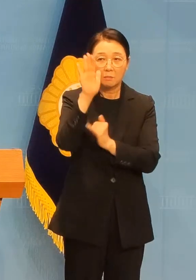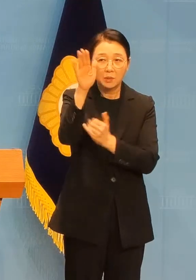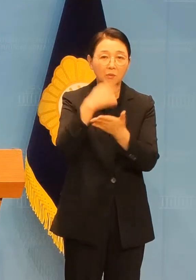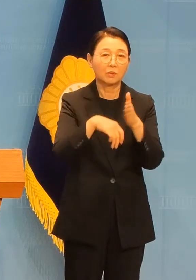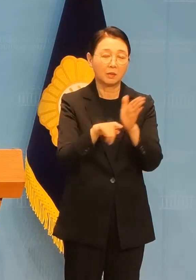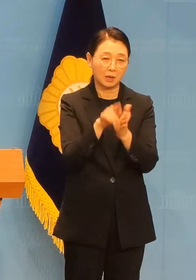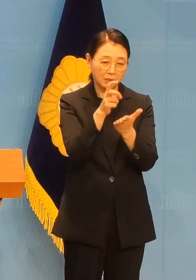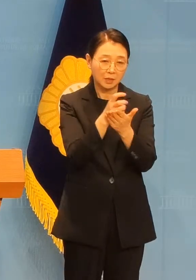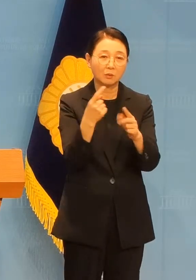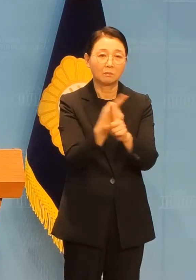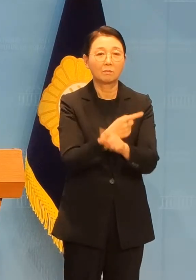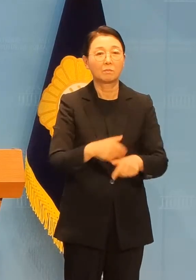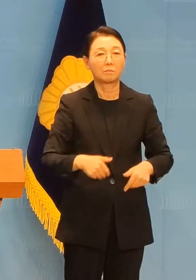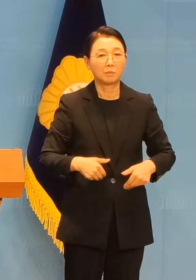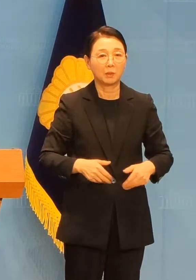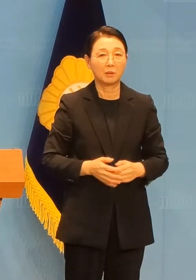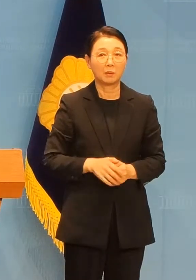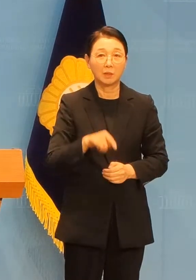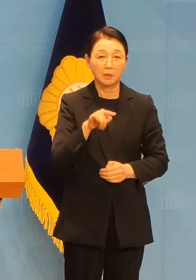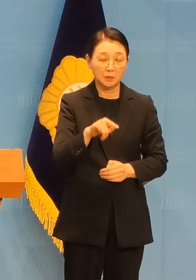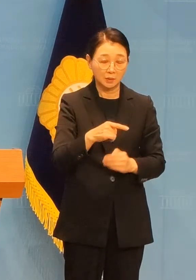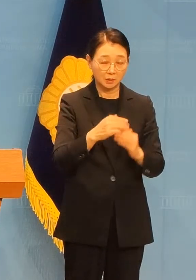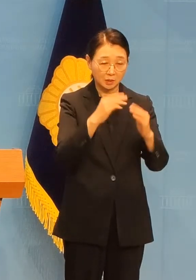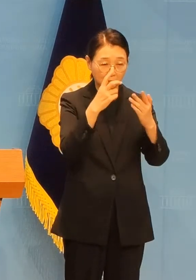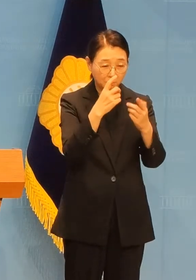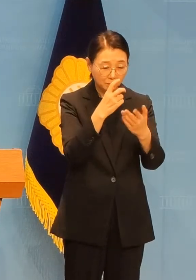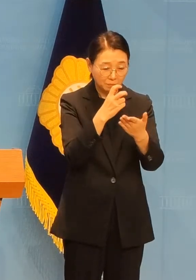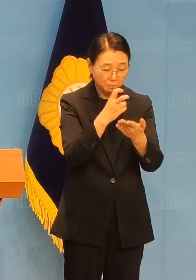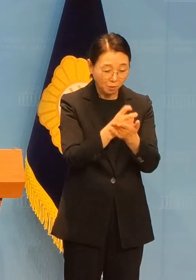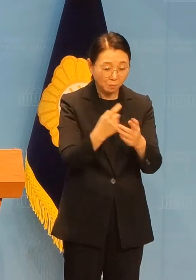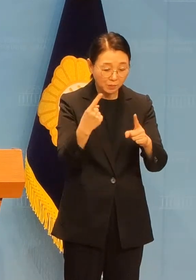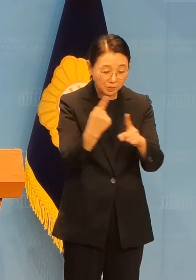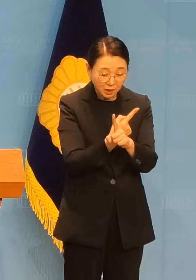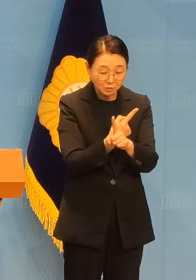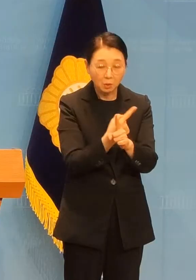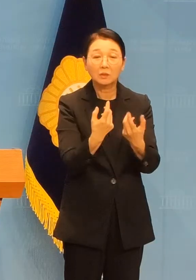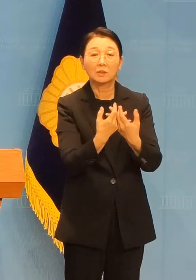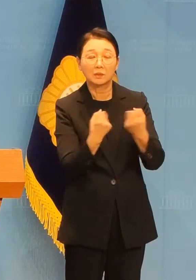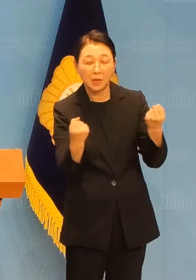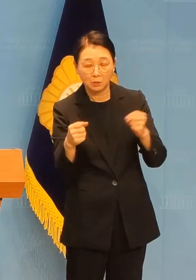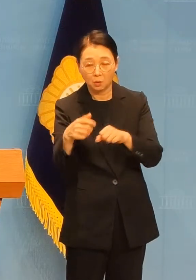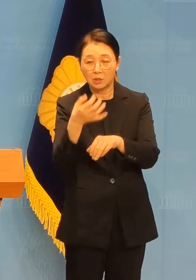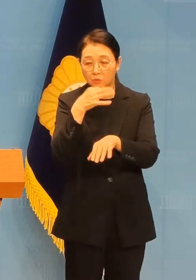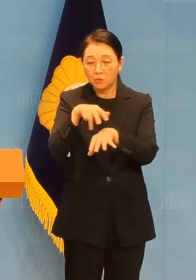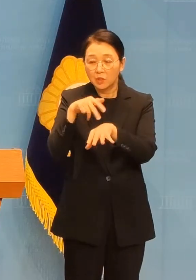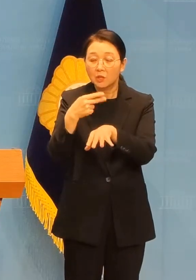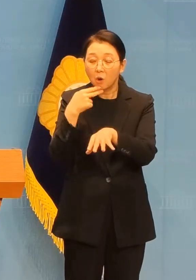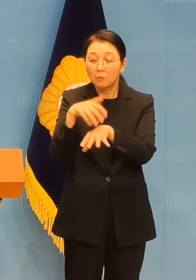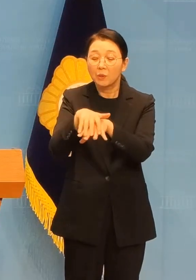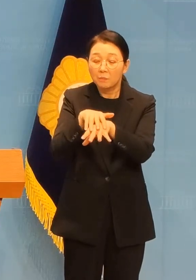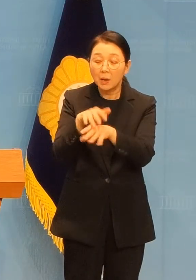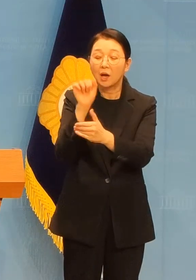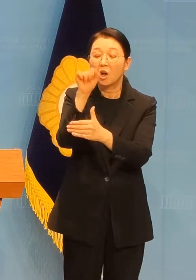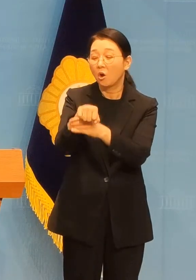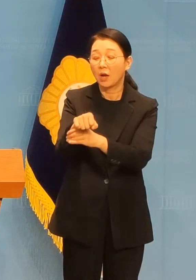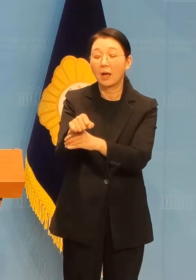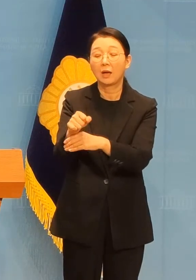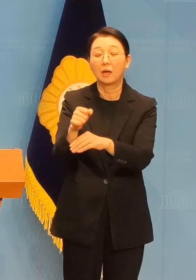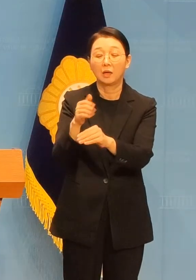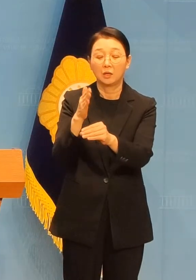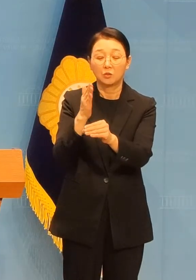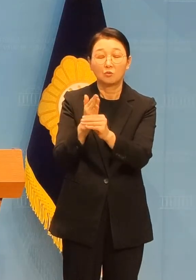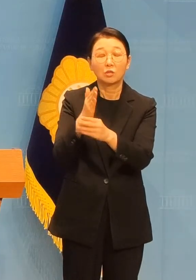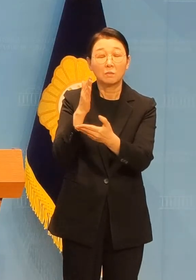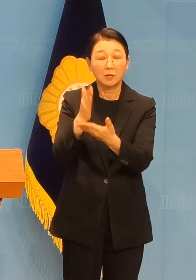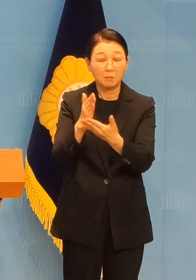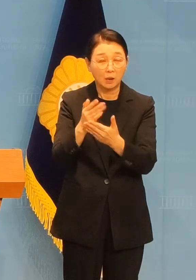제도 개편입니다. 저는 이 개정안과는 별도로 비영리 법인의 설립 체계를 허가주의에서 벗어나 인가